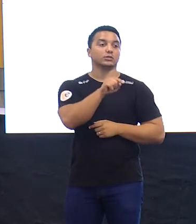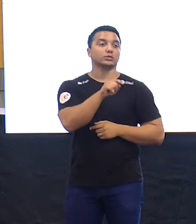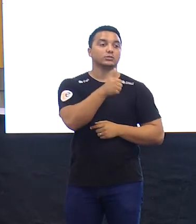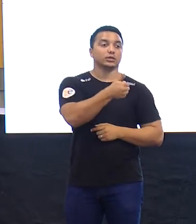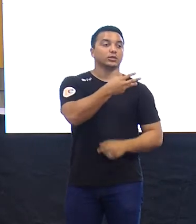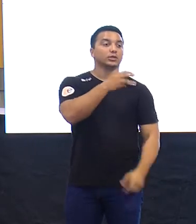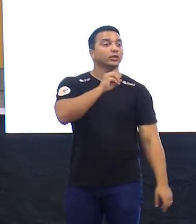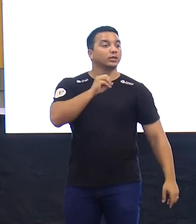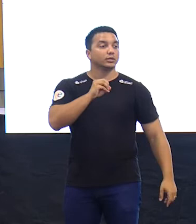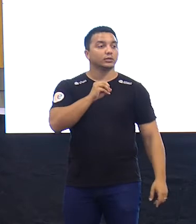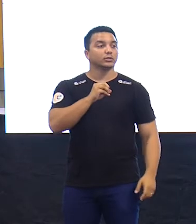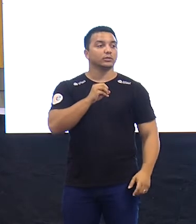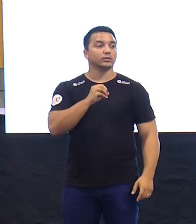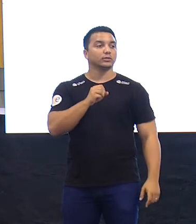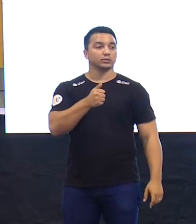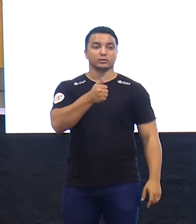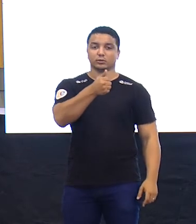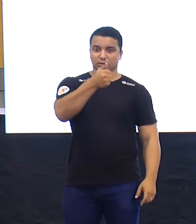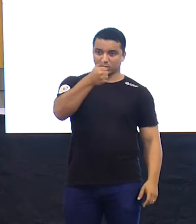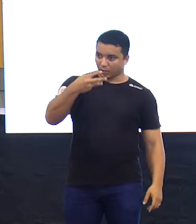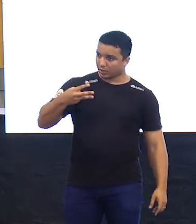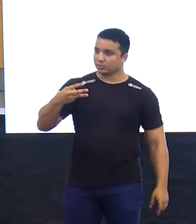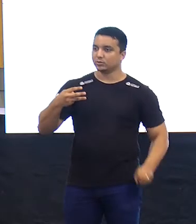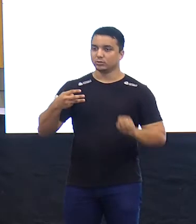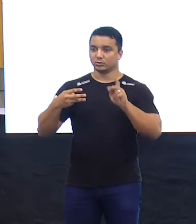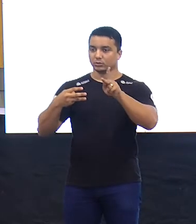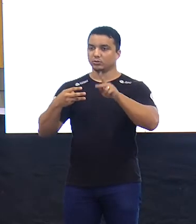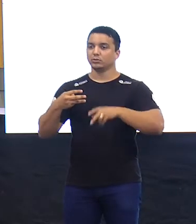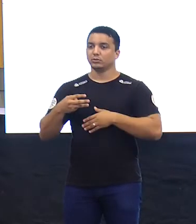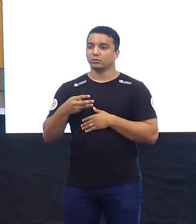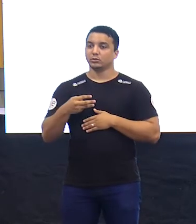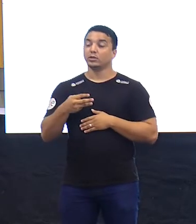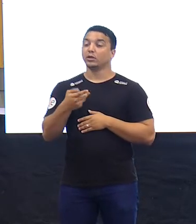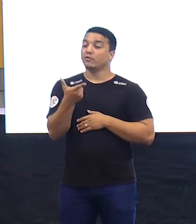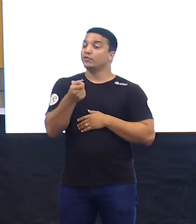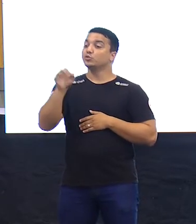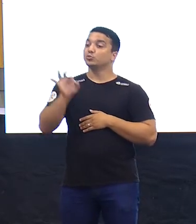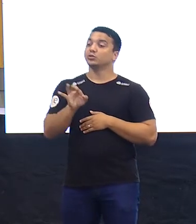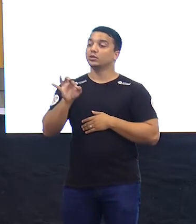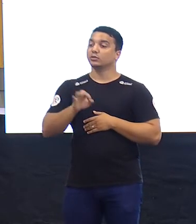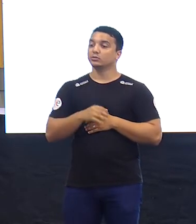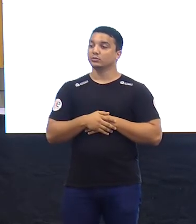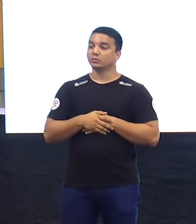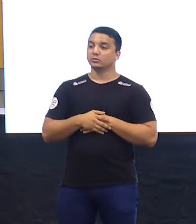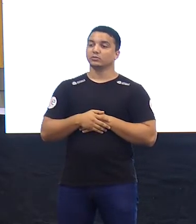de 130? 13. E 20%?